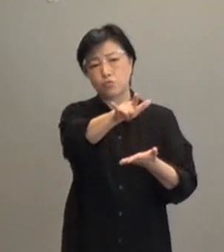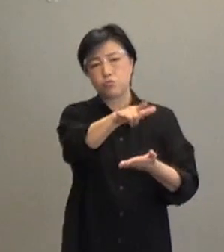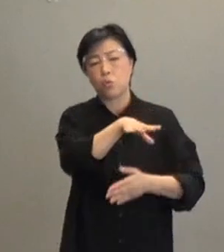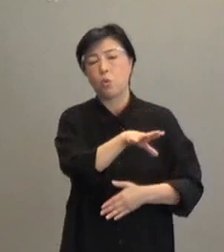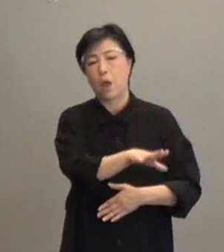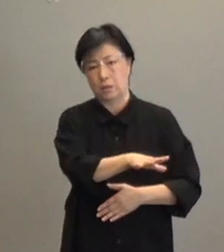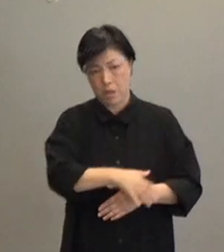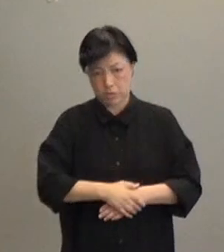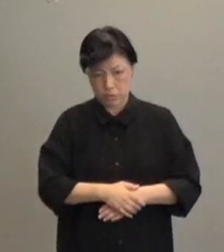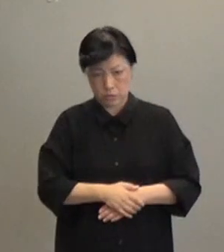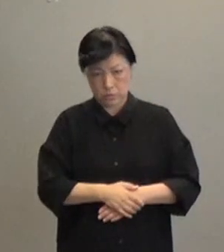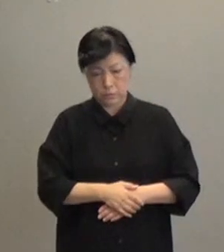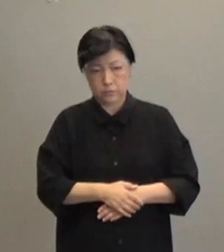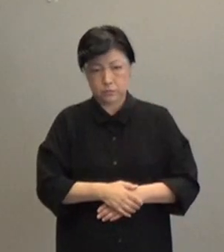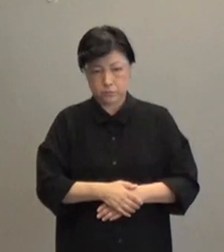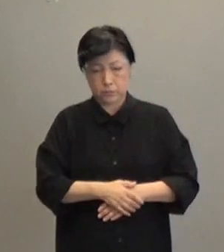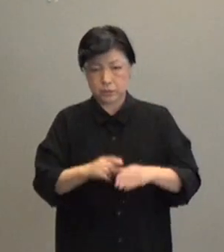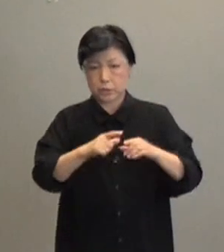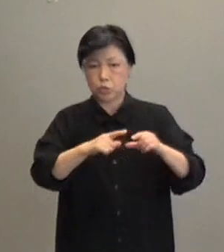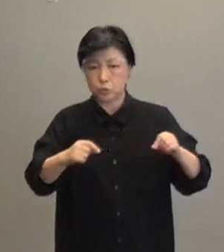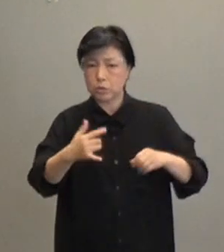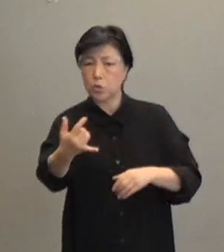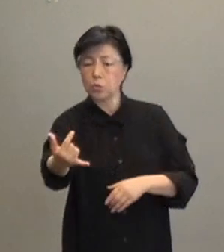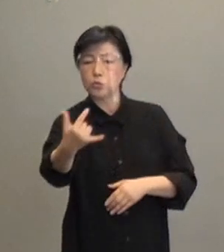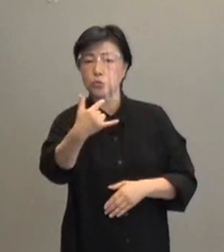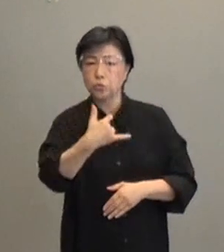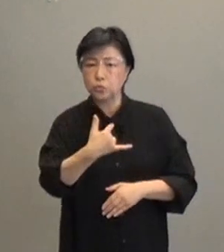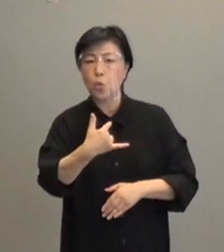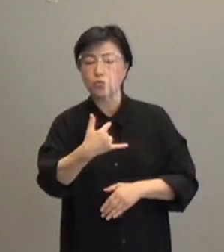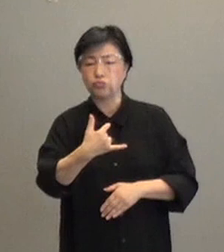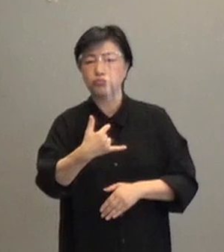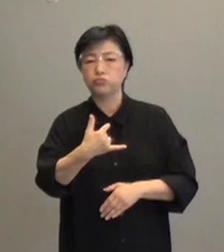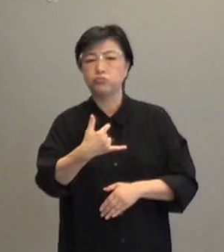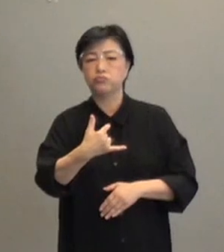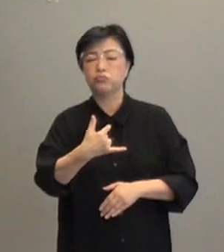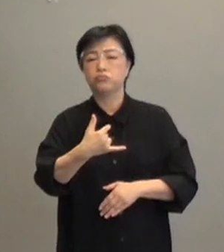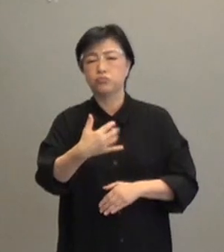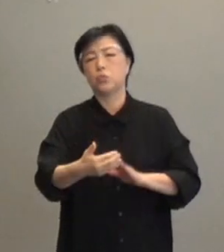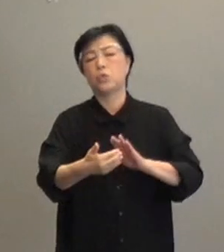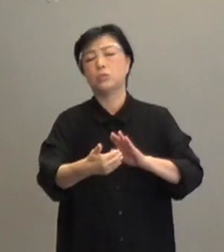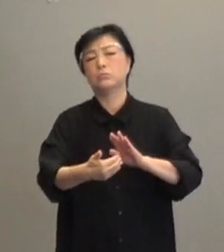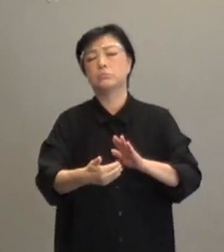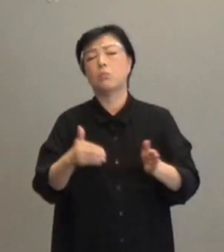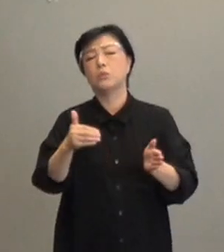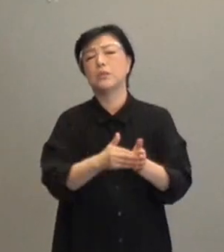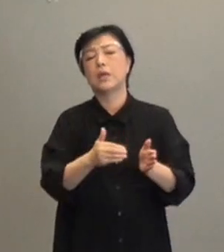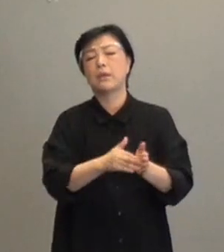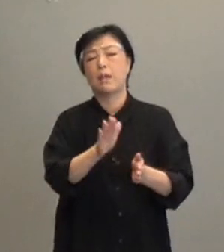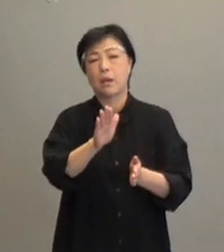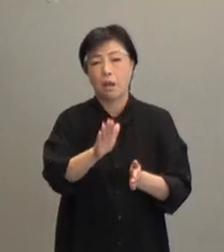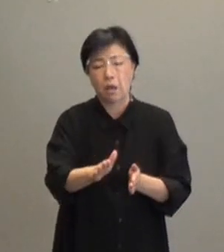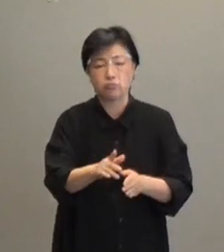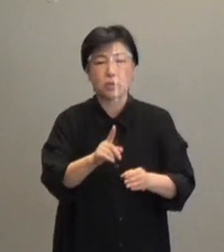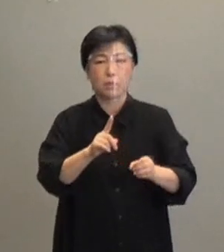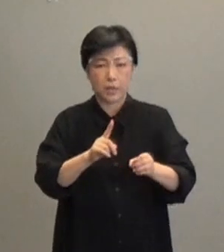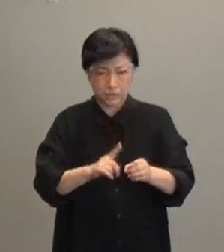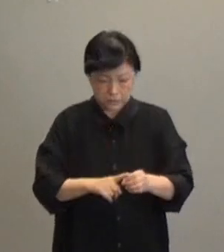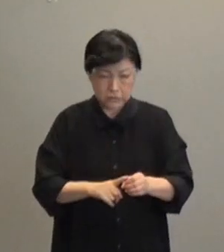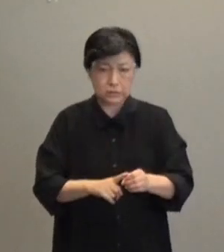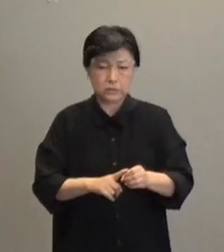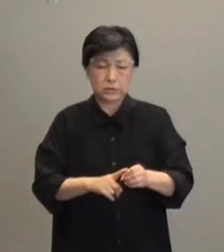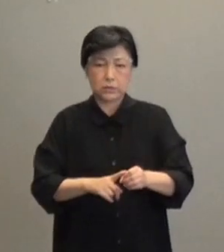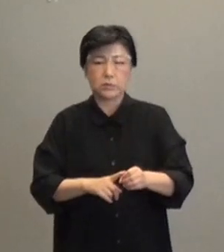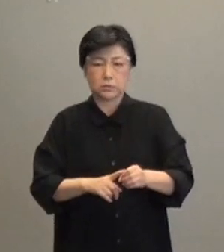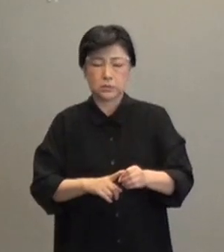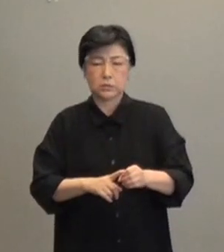はい、で国の入国制限などが緩和されなければちょっと厳しい部分もあるとは思うんですけれども、空港